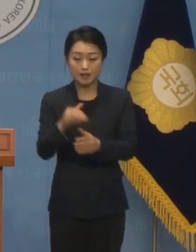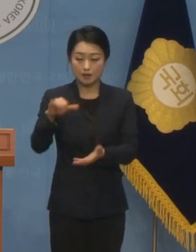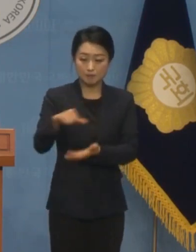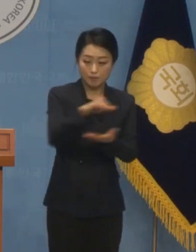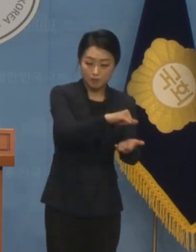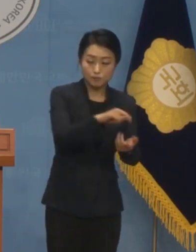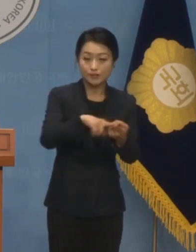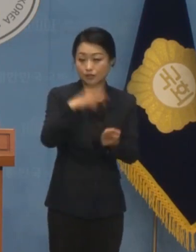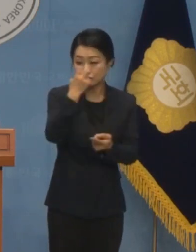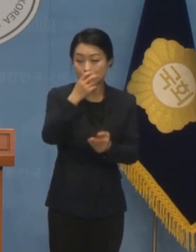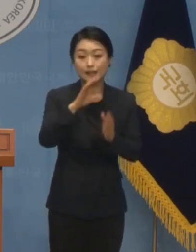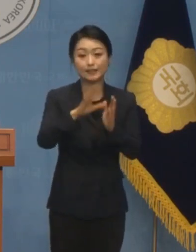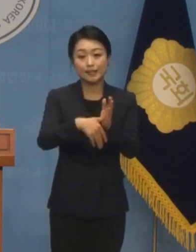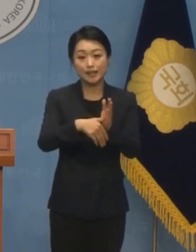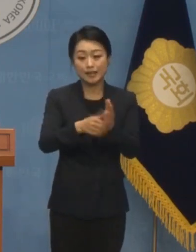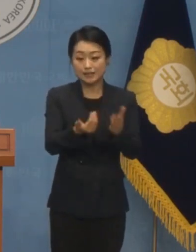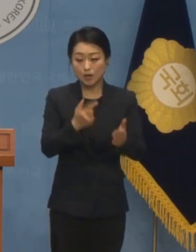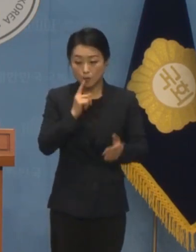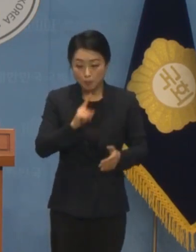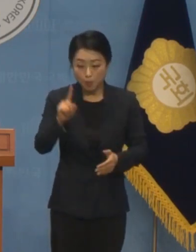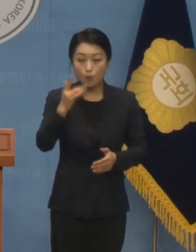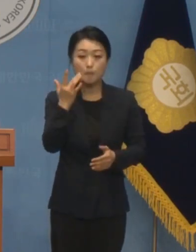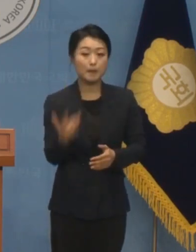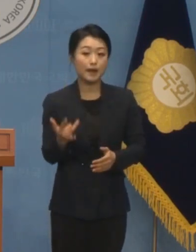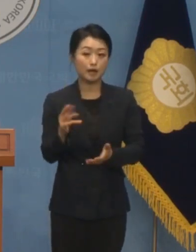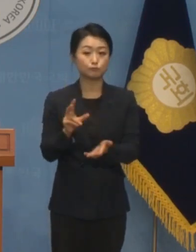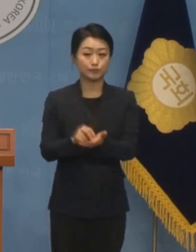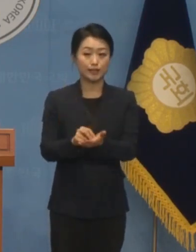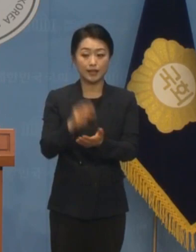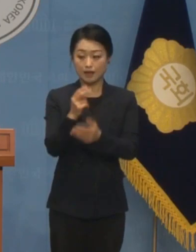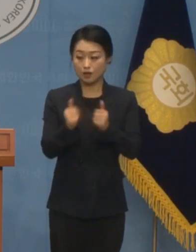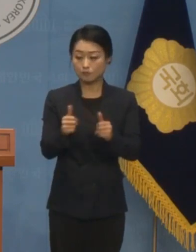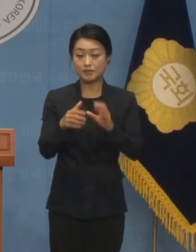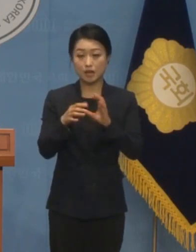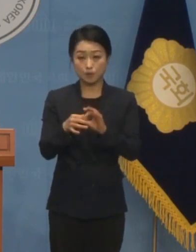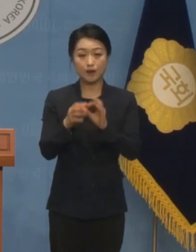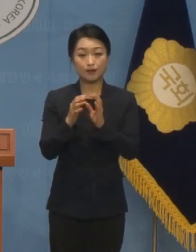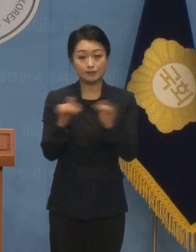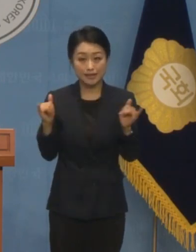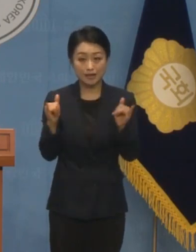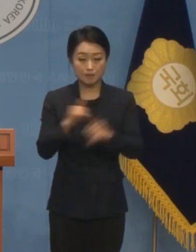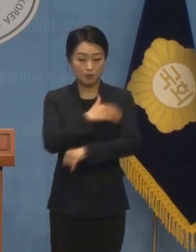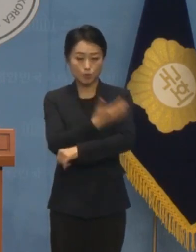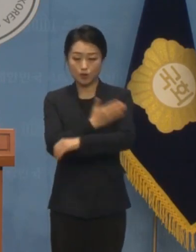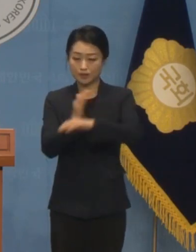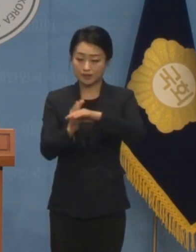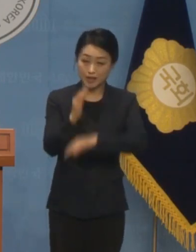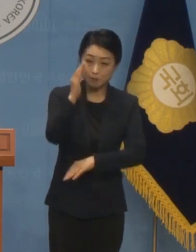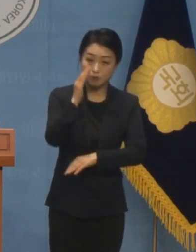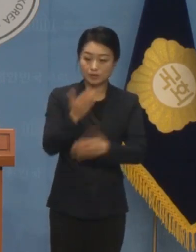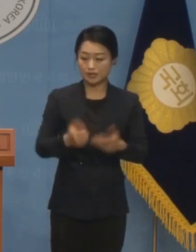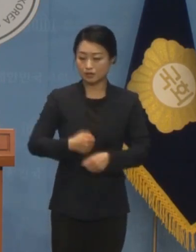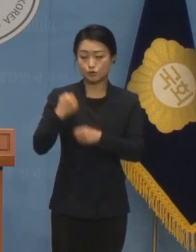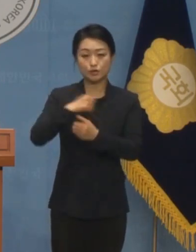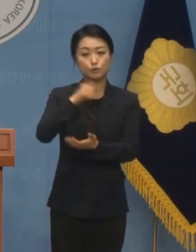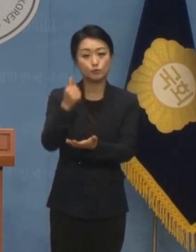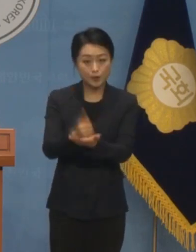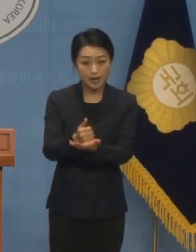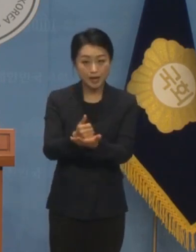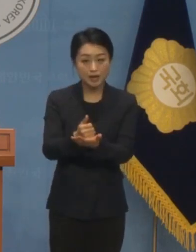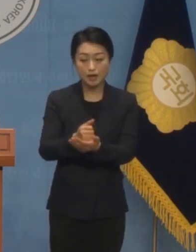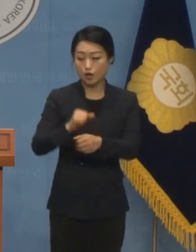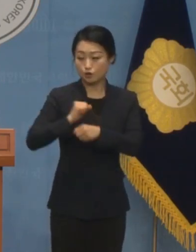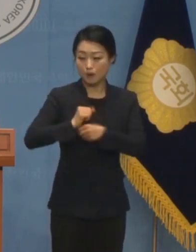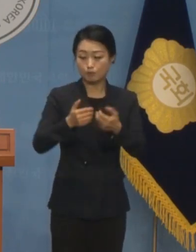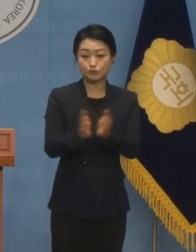조사 과정에서 사전 보고 누락 등 검찰 관계자의 직권 남용 및 직무유기 의혹,